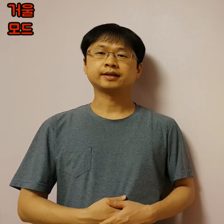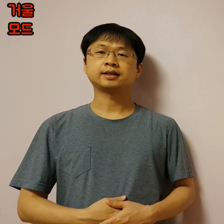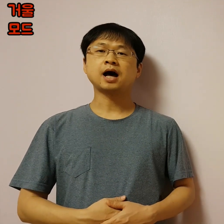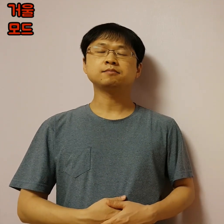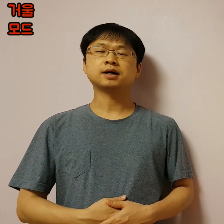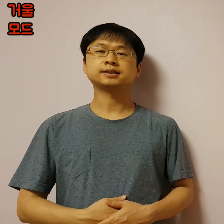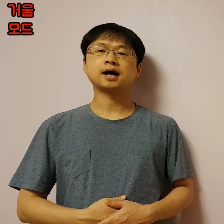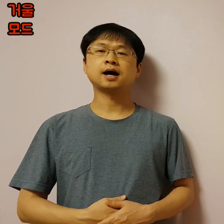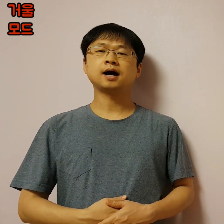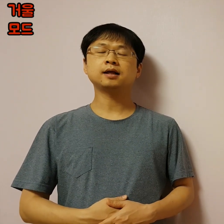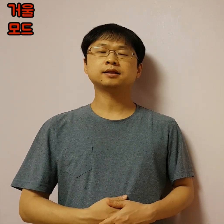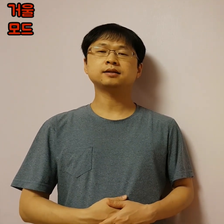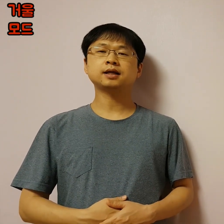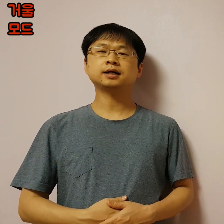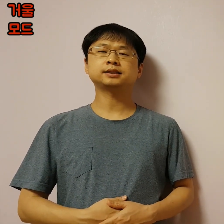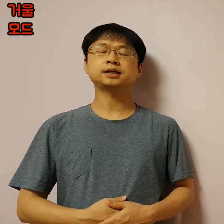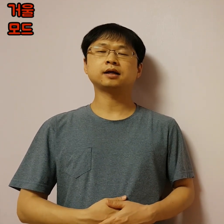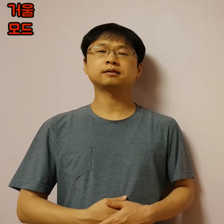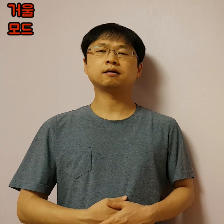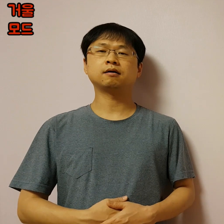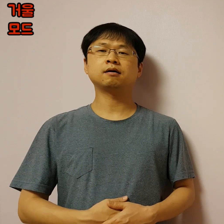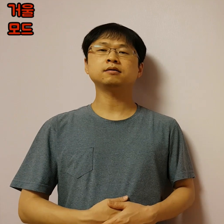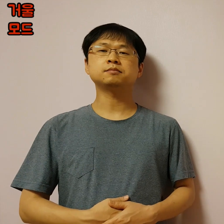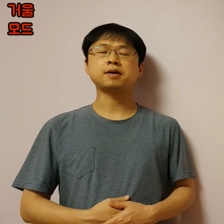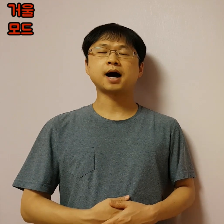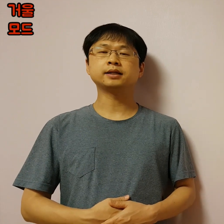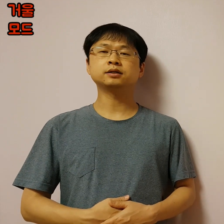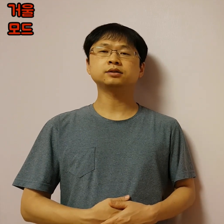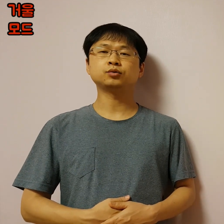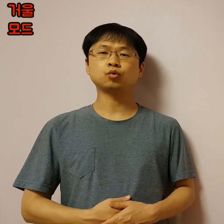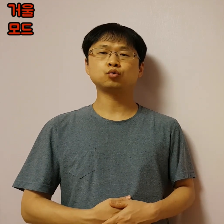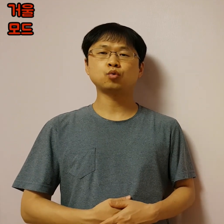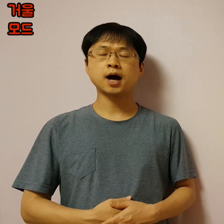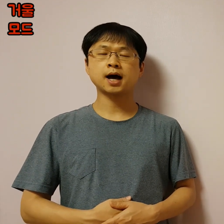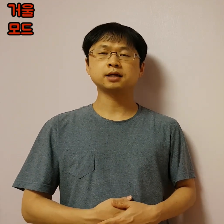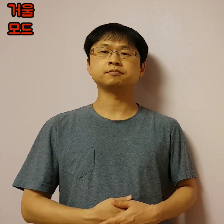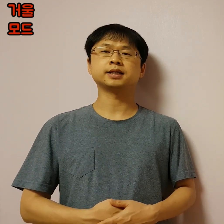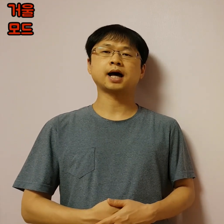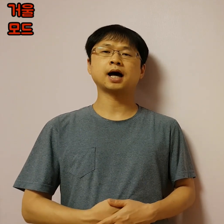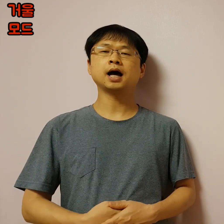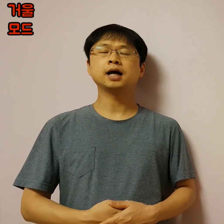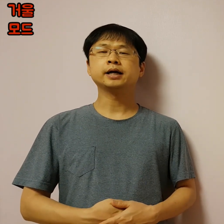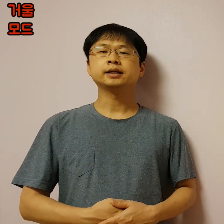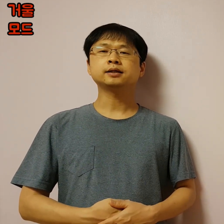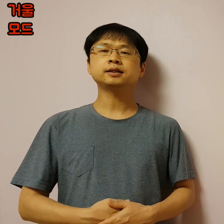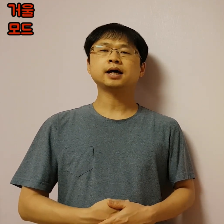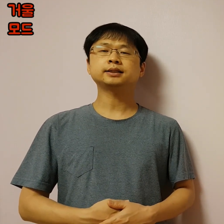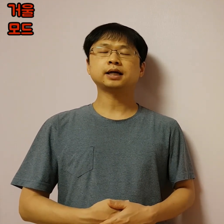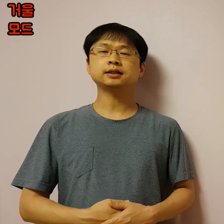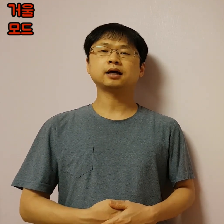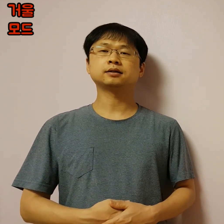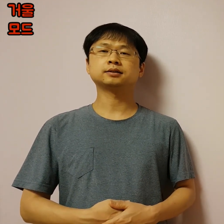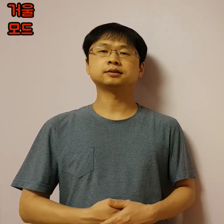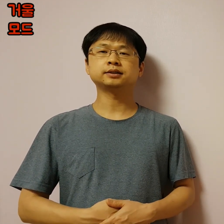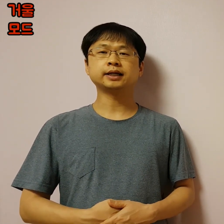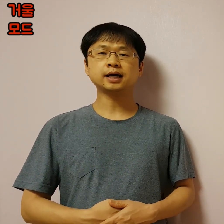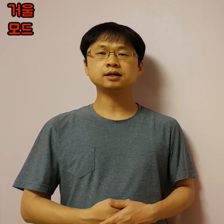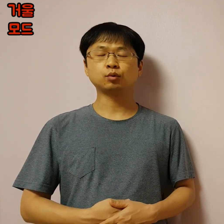네, 다음 가사 뜻하지 않던 많은 요구와입니다. 뜻하지 않다는 것은 예상을